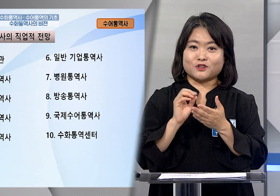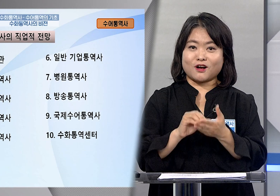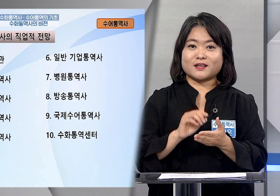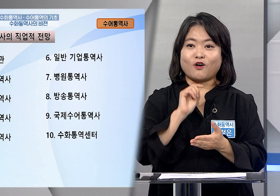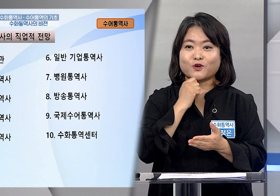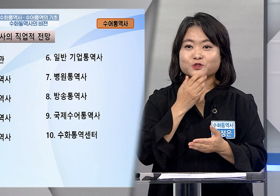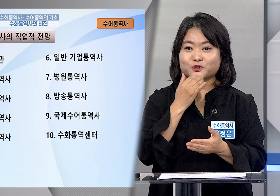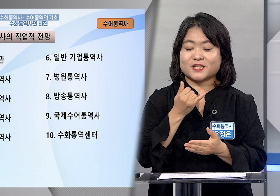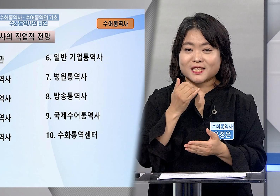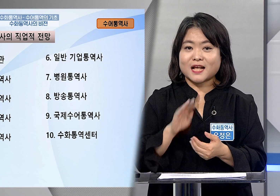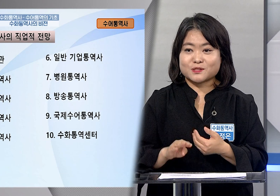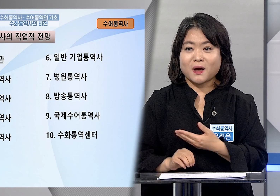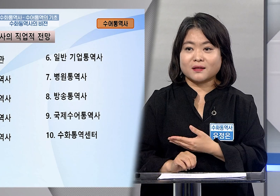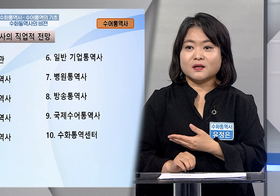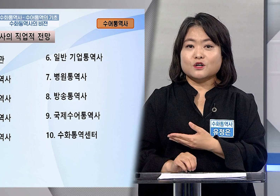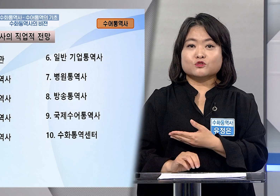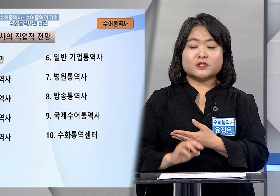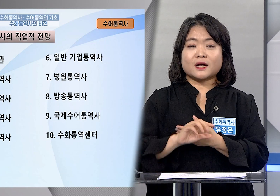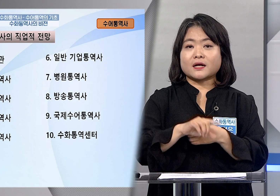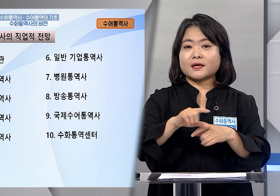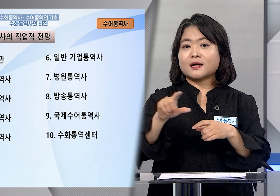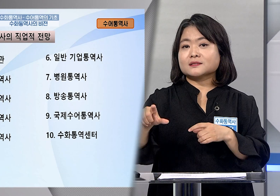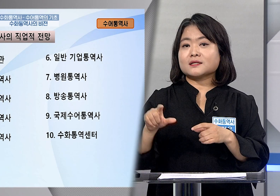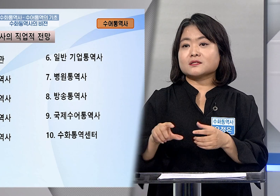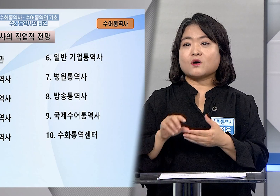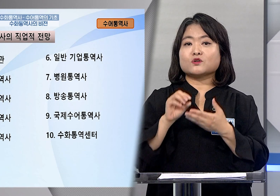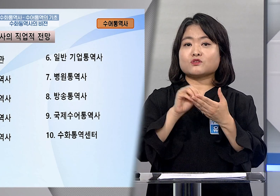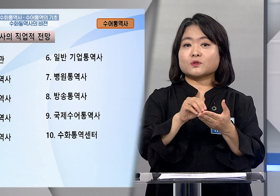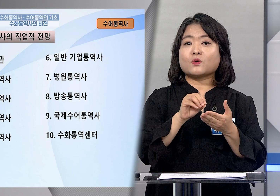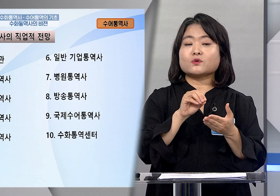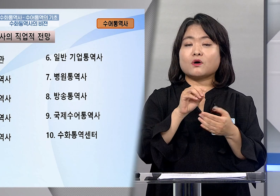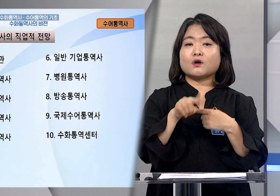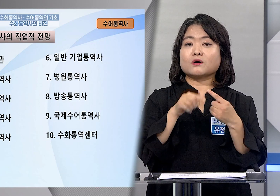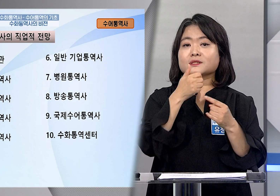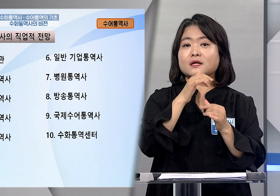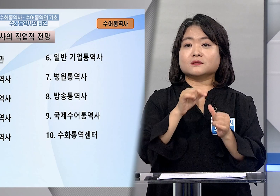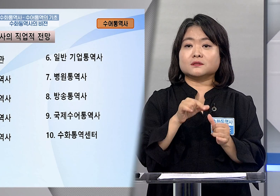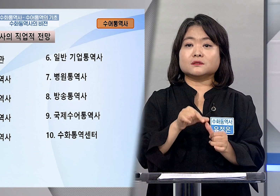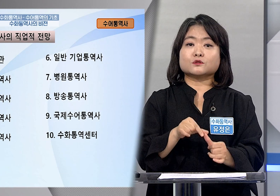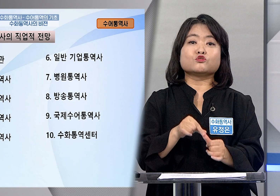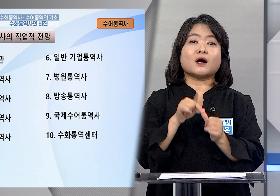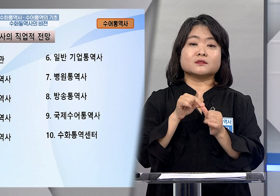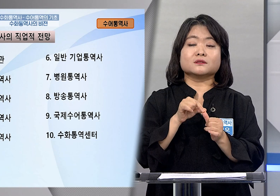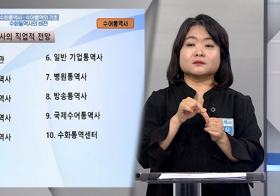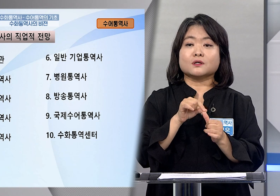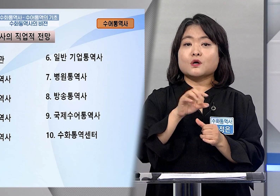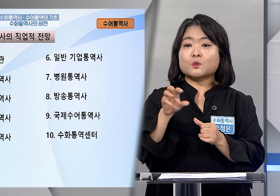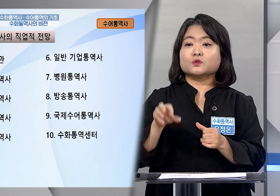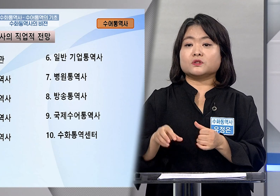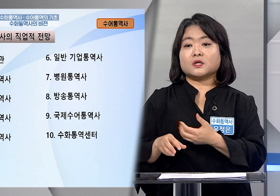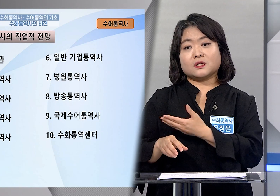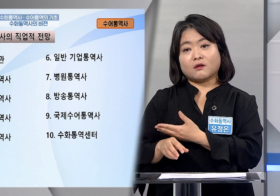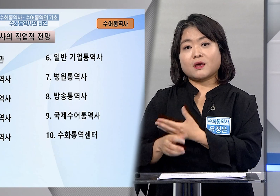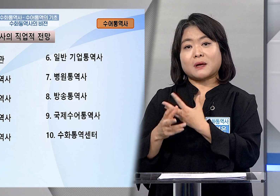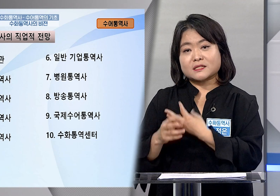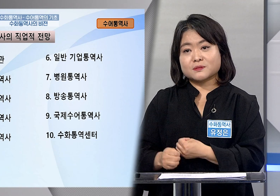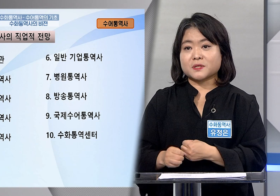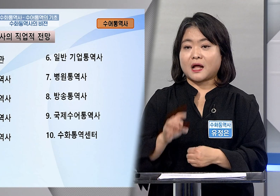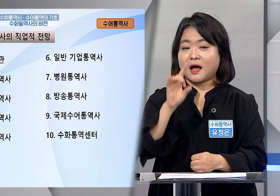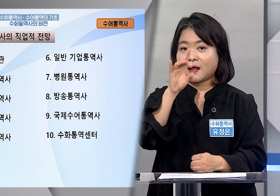들어가기가 어려울 수도 있긴 하지만 우리 각계각층에서 수화통역사를 구하는 곳들이 이렇게 많습니다.